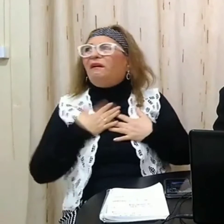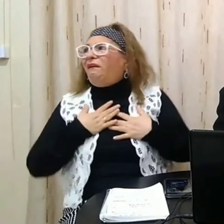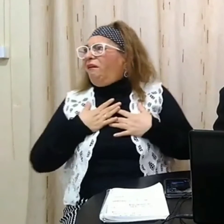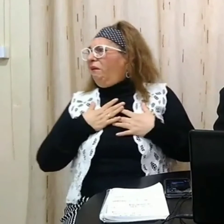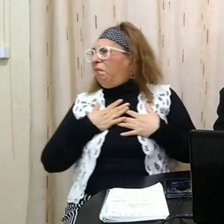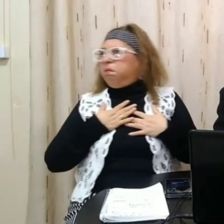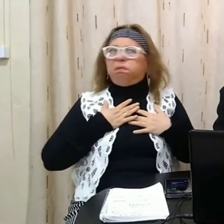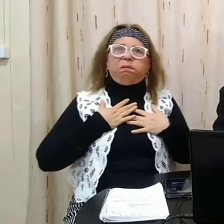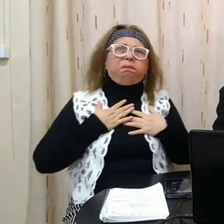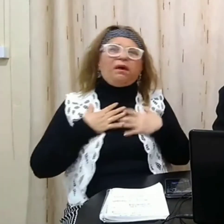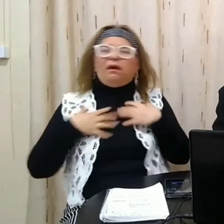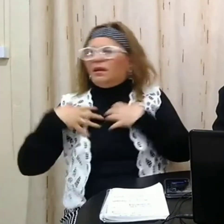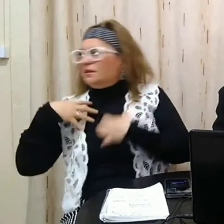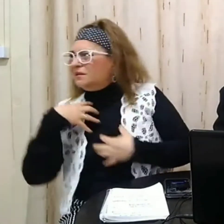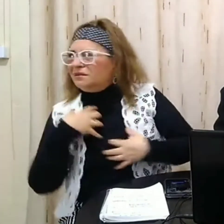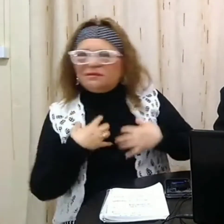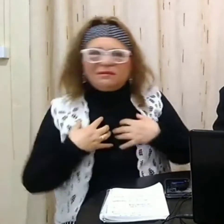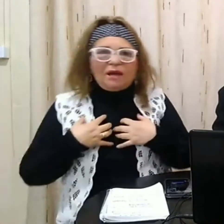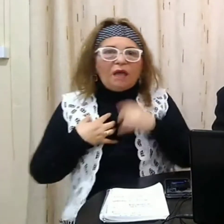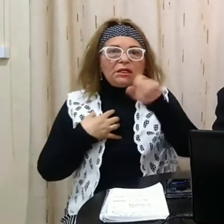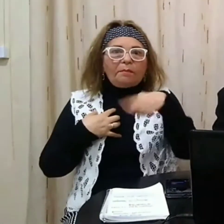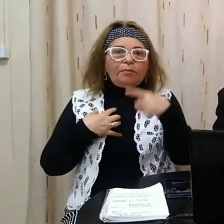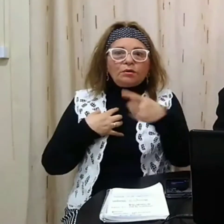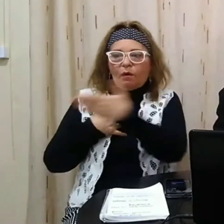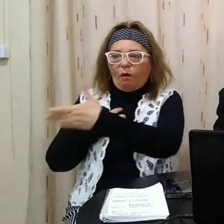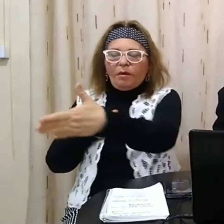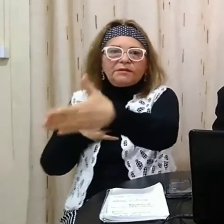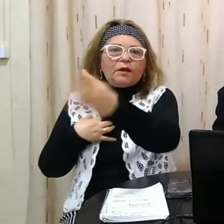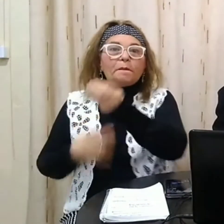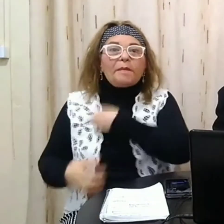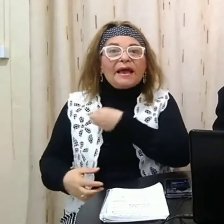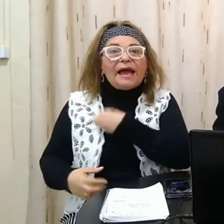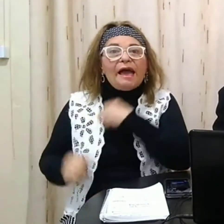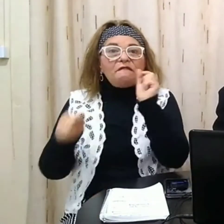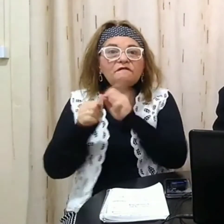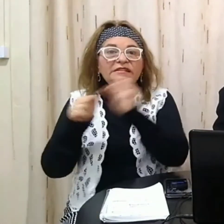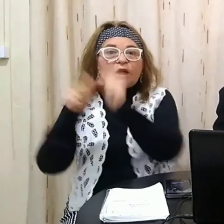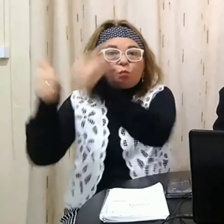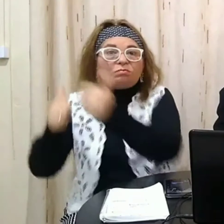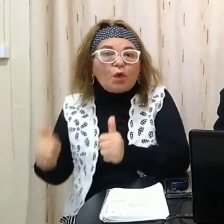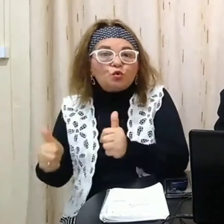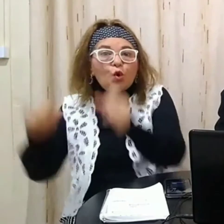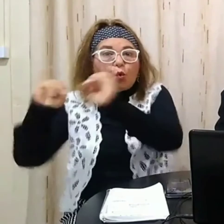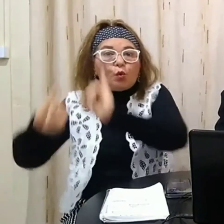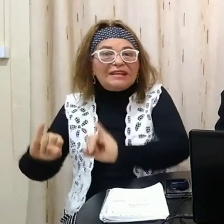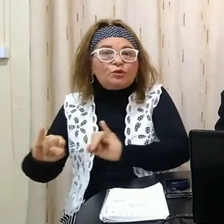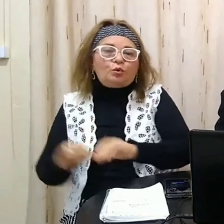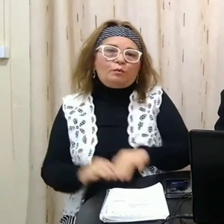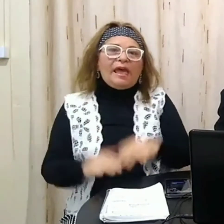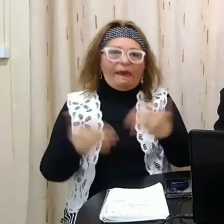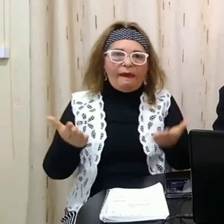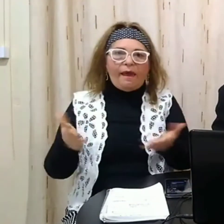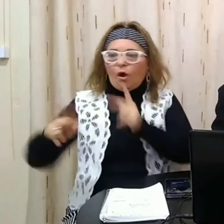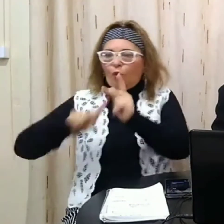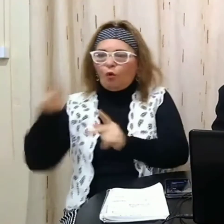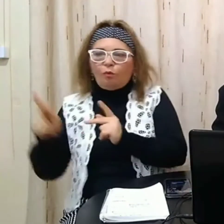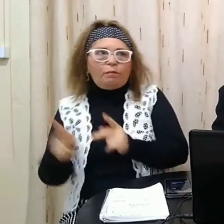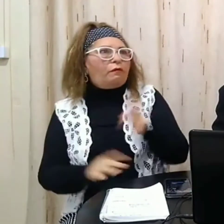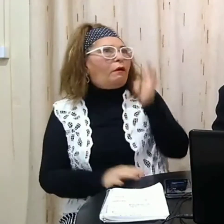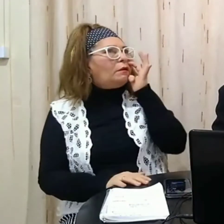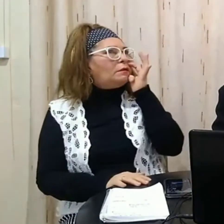ansiedade, e a ansiedade levou então ao pecado. Eles ficaram impacientes, diz aqui, mas vendo o povo